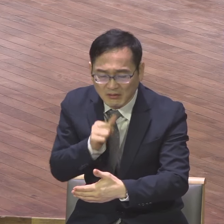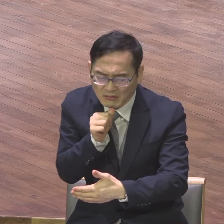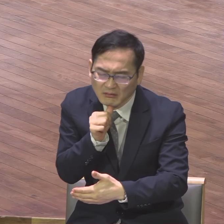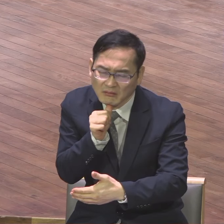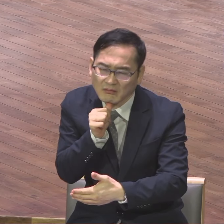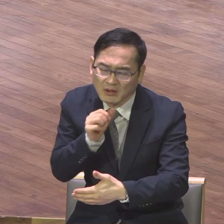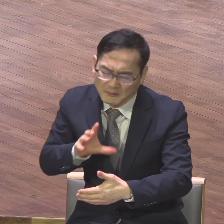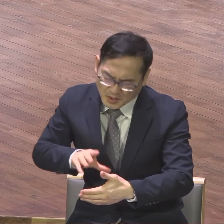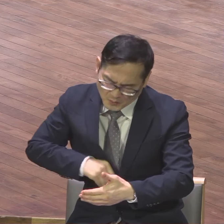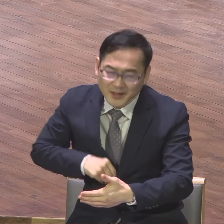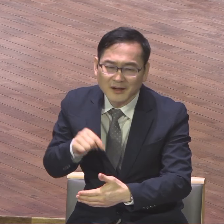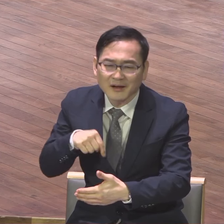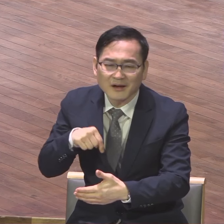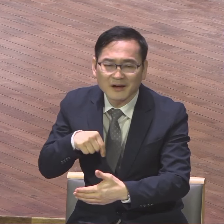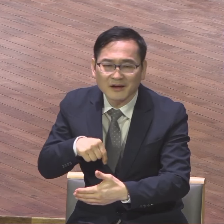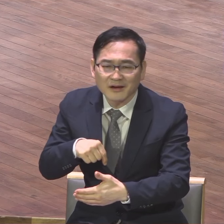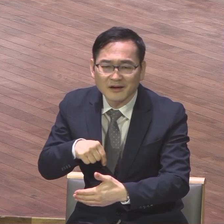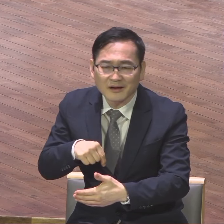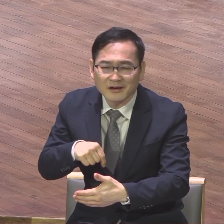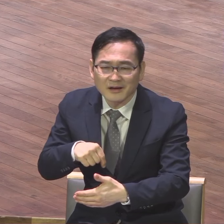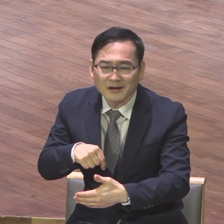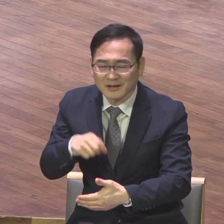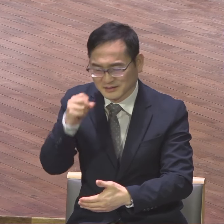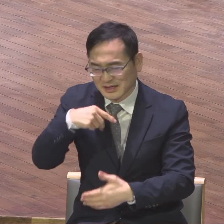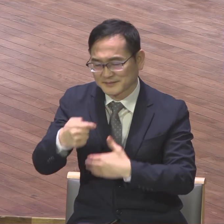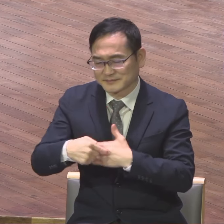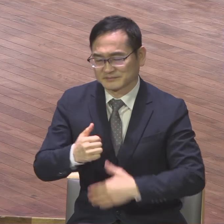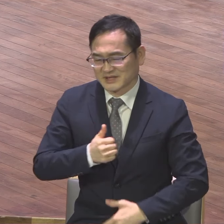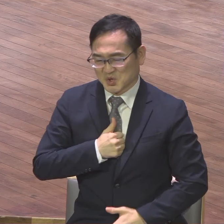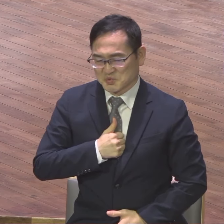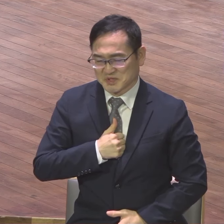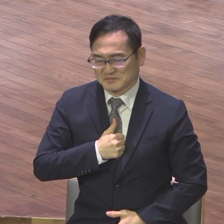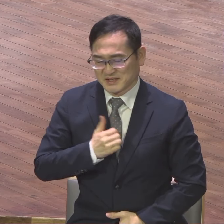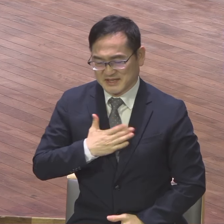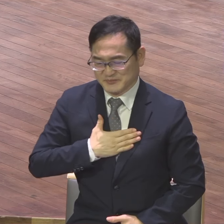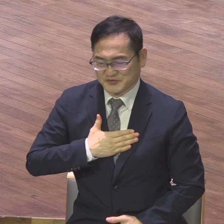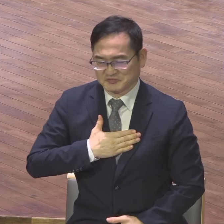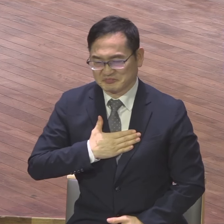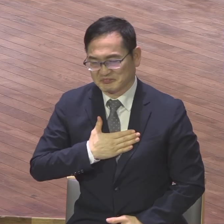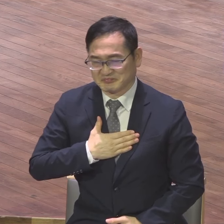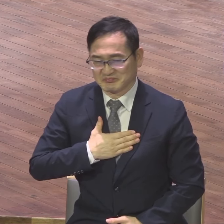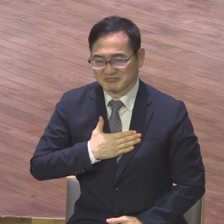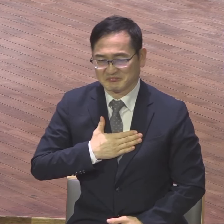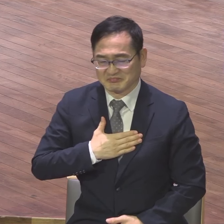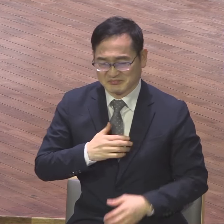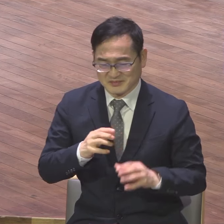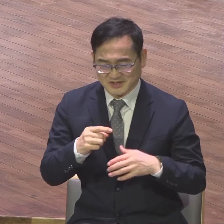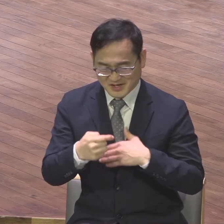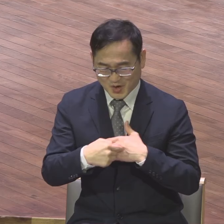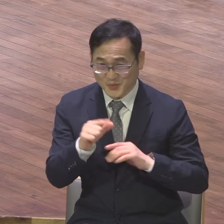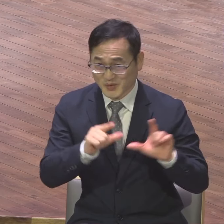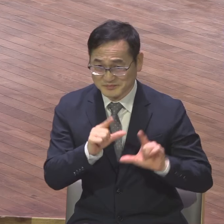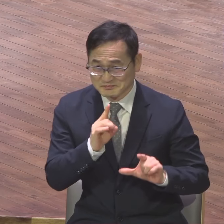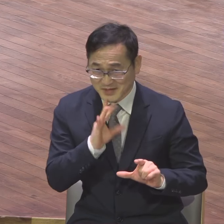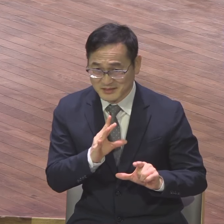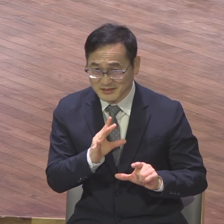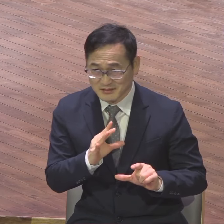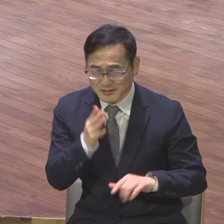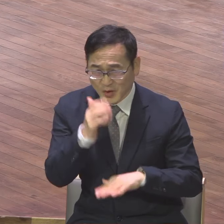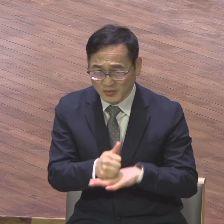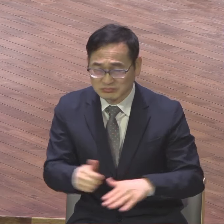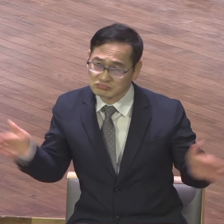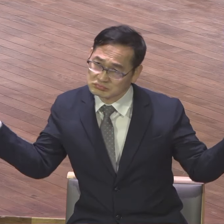내려놓고 서론 감정 기분 자존심 이거 가지고 살면 어떤 인생이 되느냐?